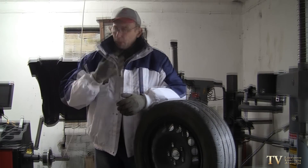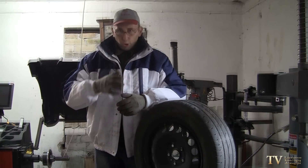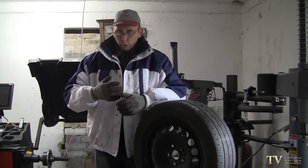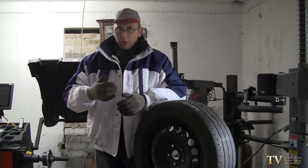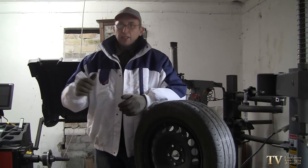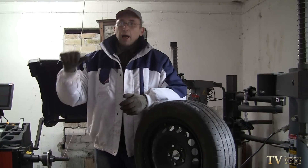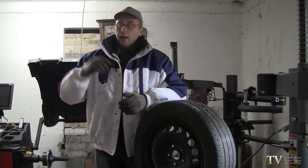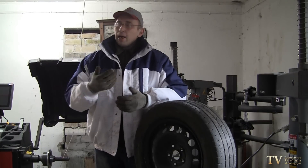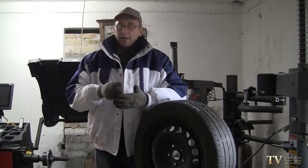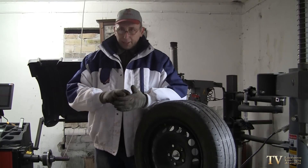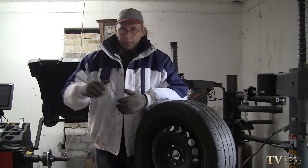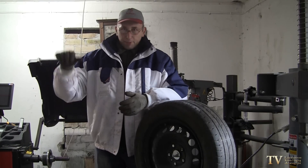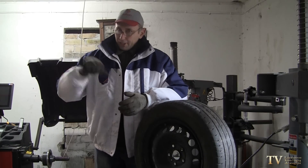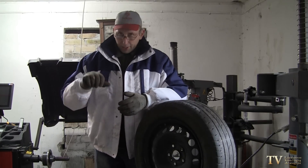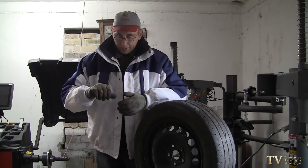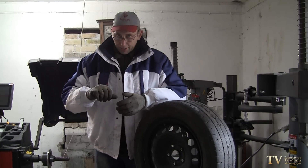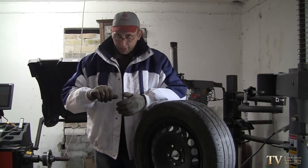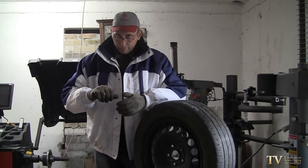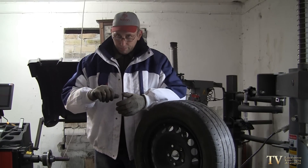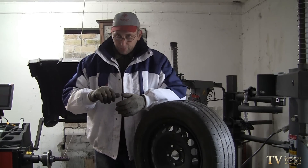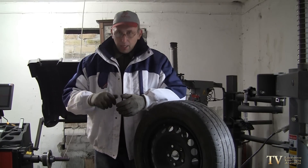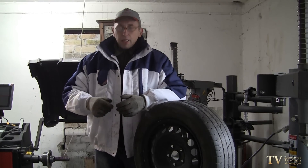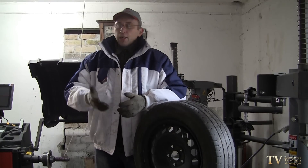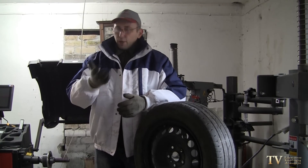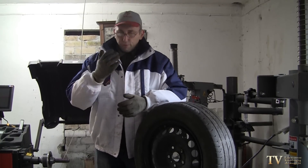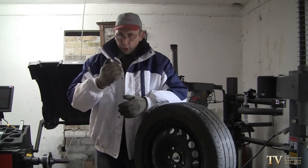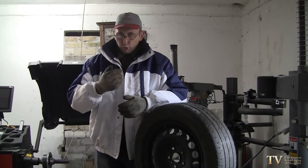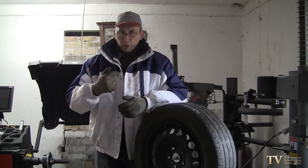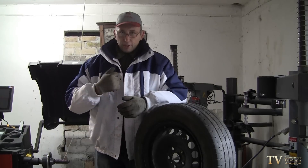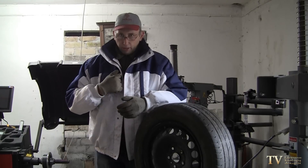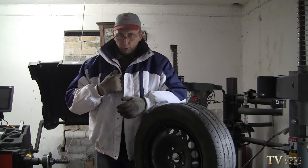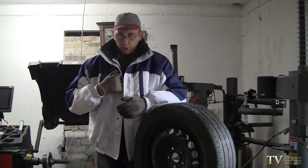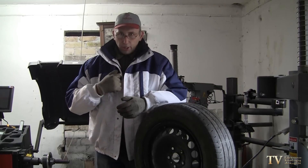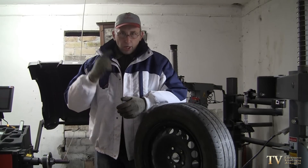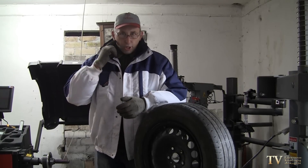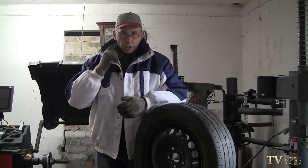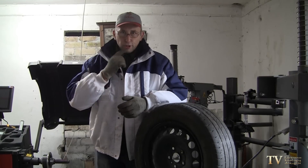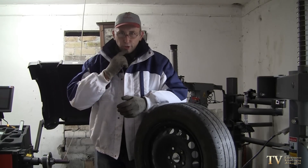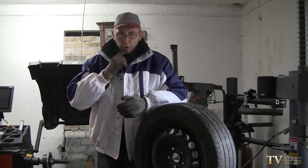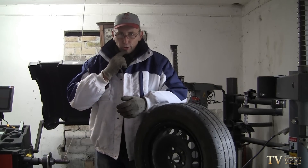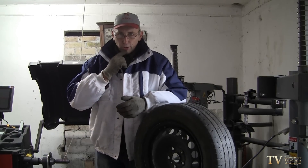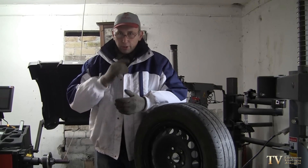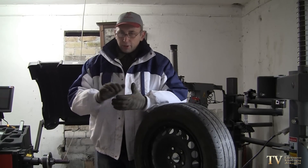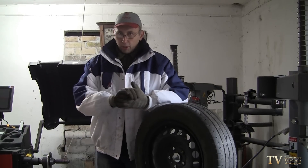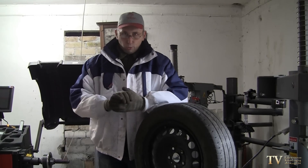Malonu, kad apsilandėte ir kviešu savo nedirbinčios